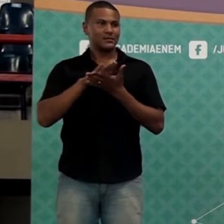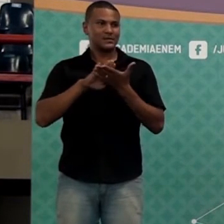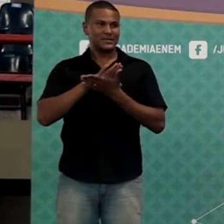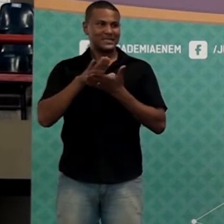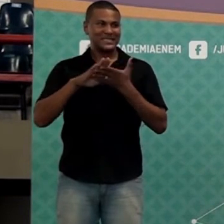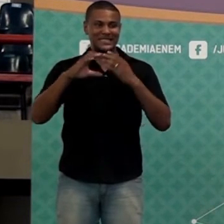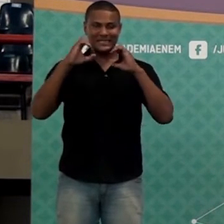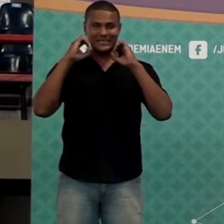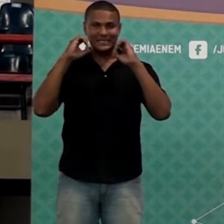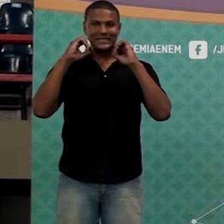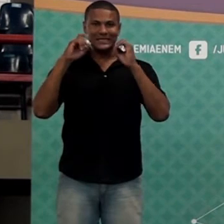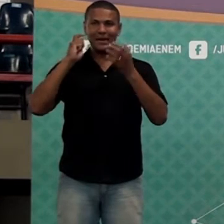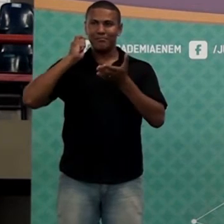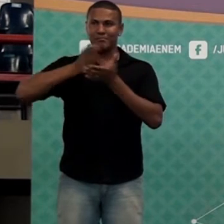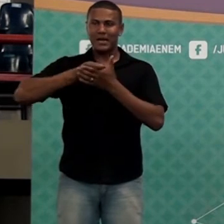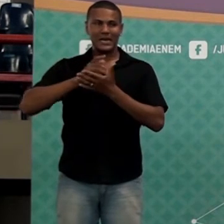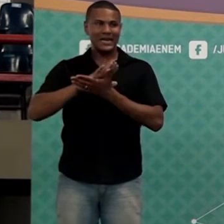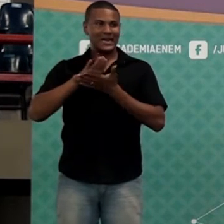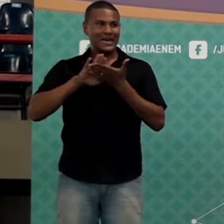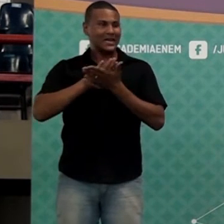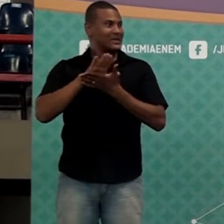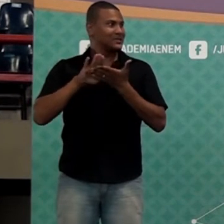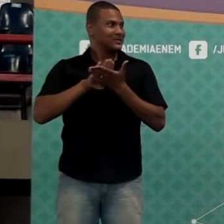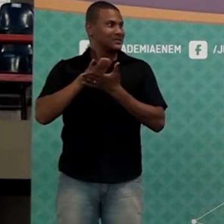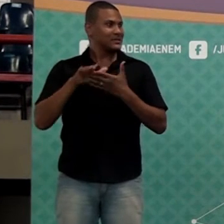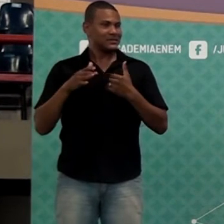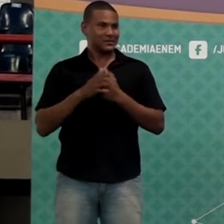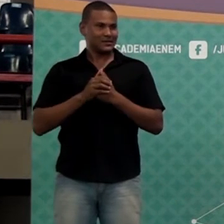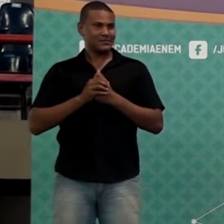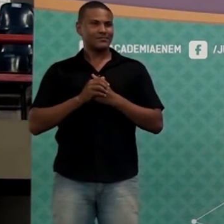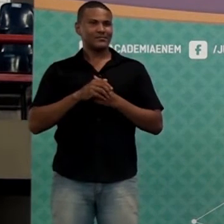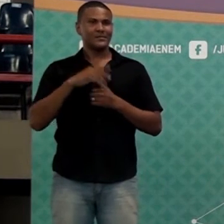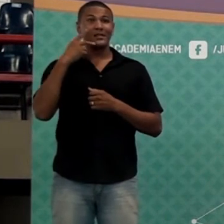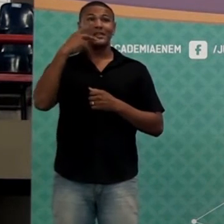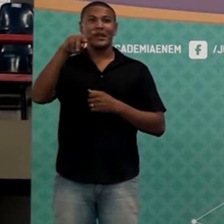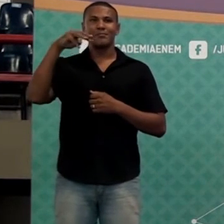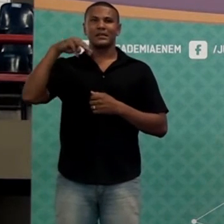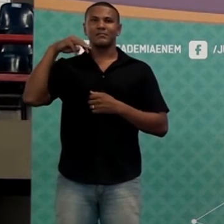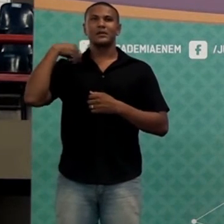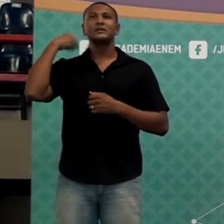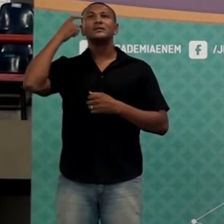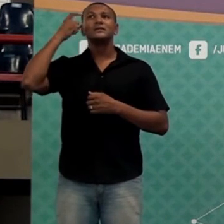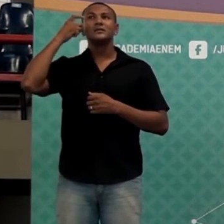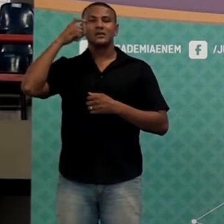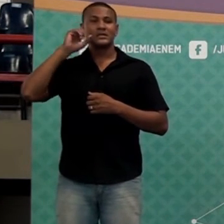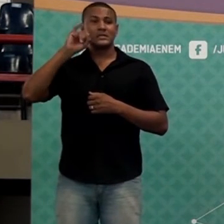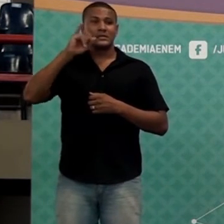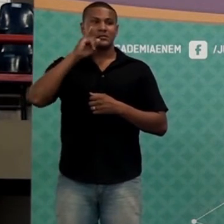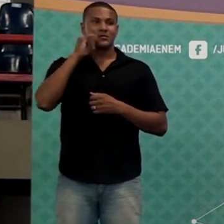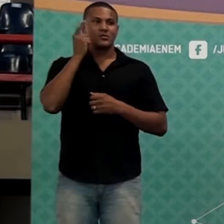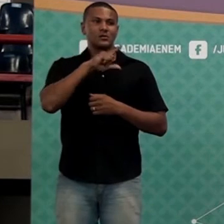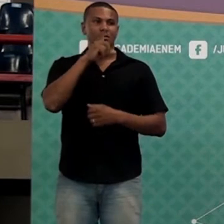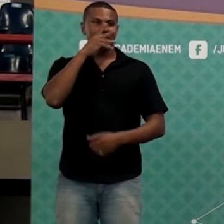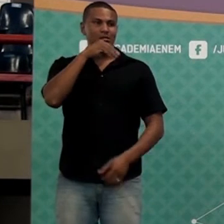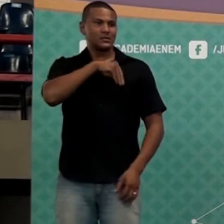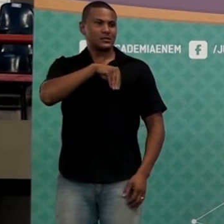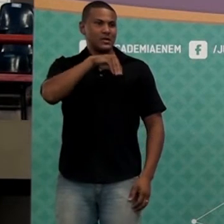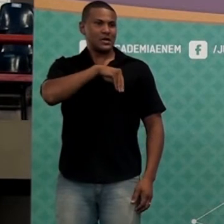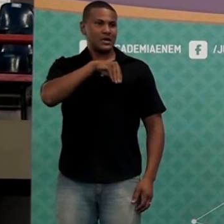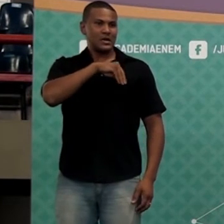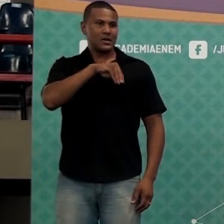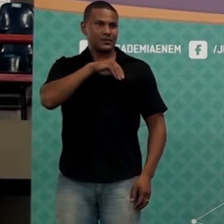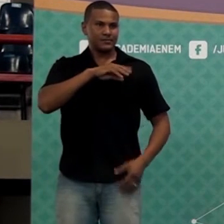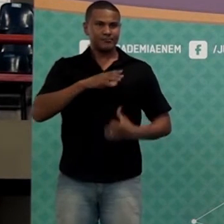paga nada. Raciocine a sua matemática. Se você ganhasse um salário mínimo e não